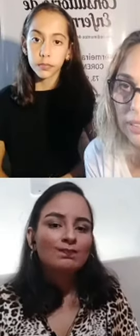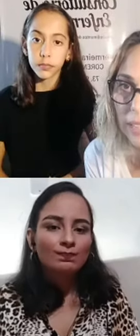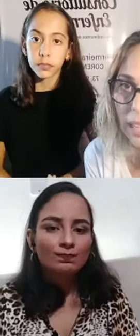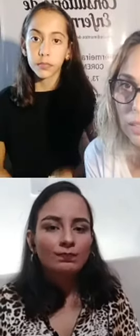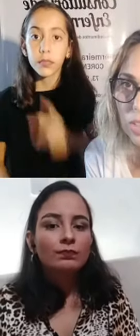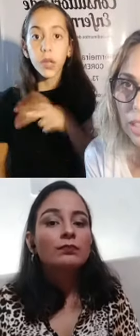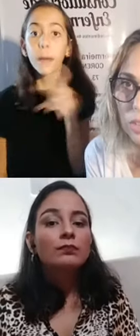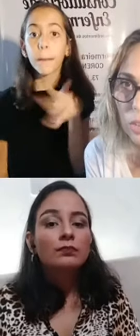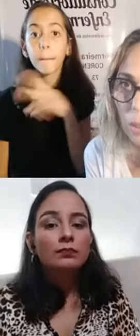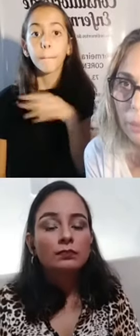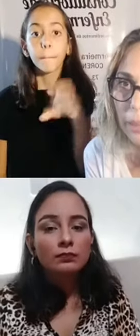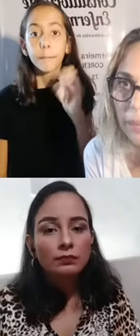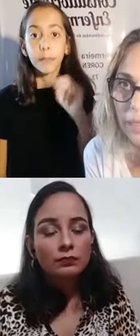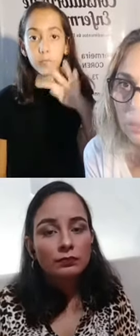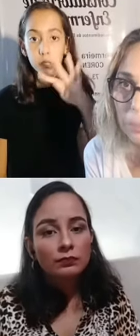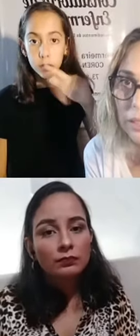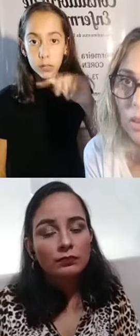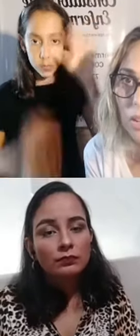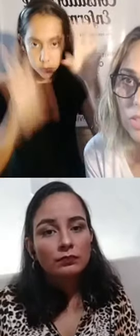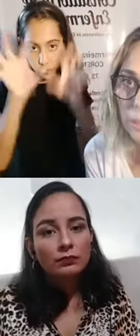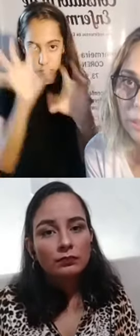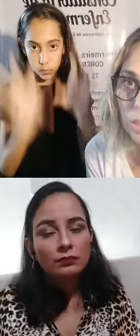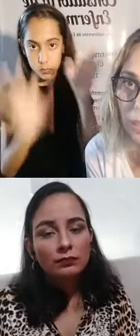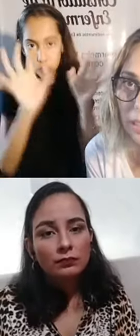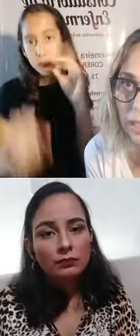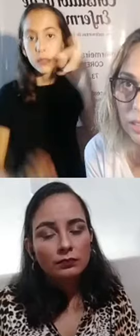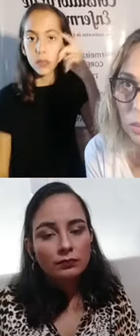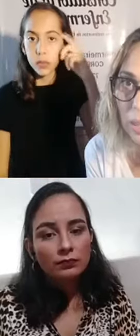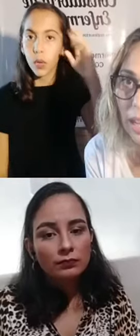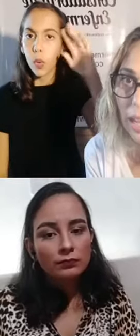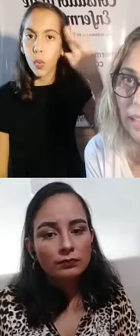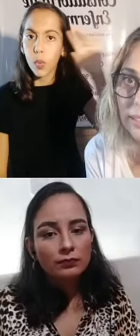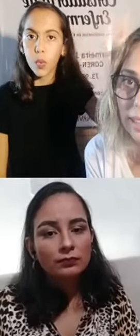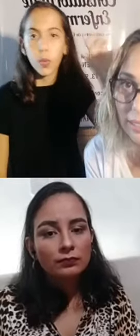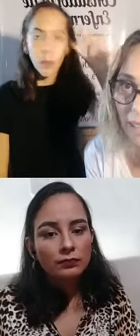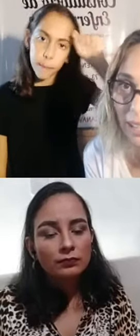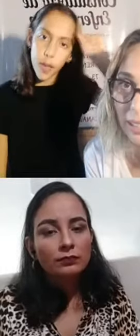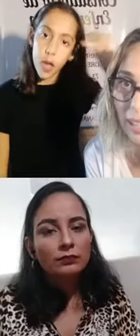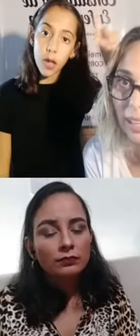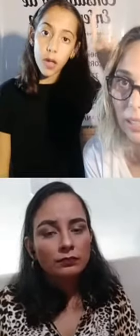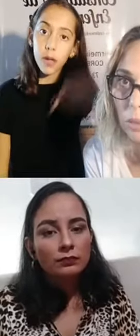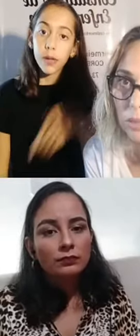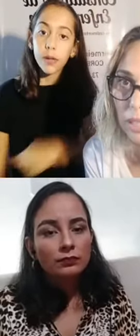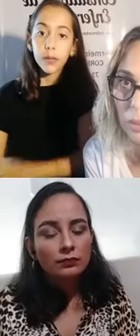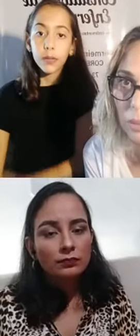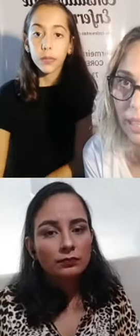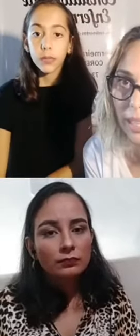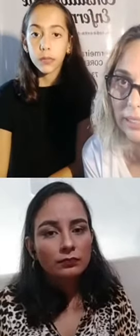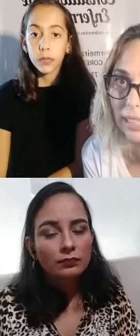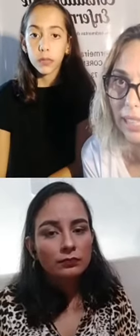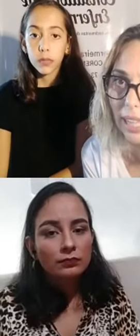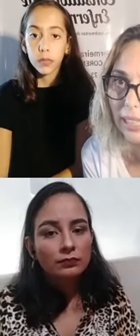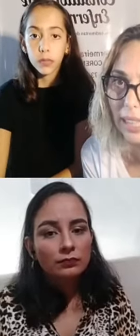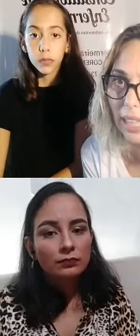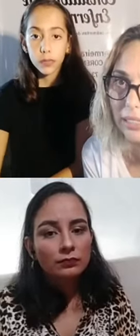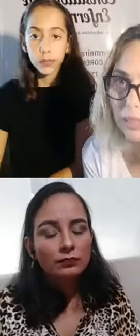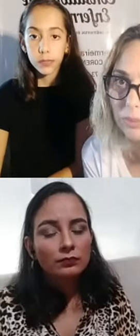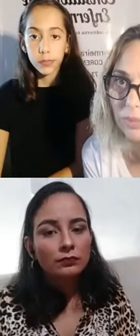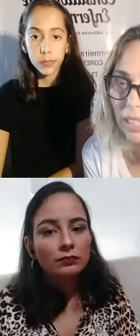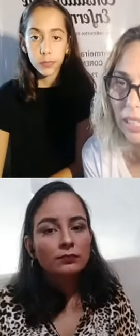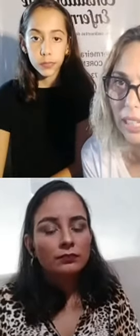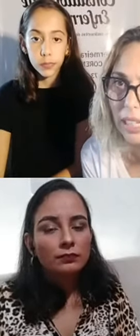do Estado, já estou me preparando psicologicamente para isso. Aceitar, querendo ou não, essa